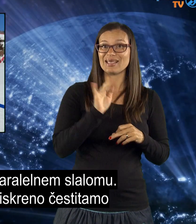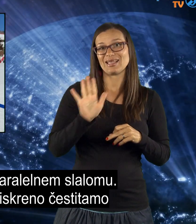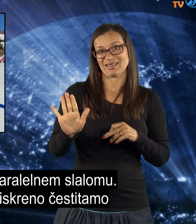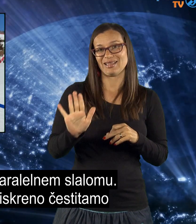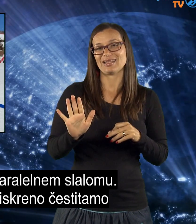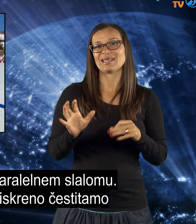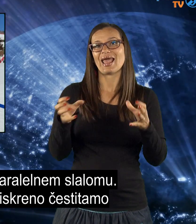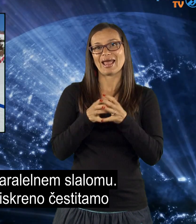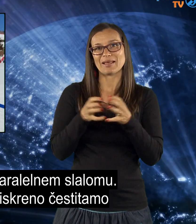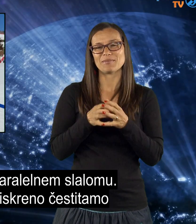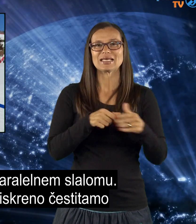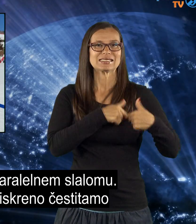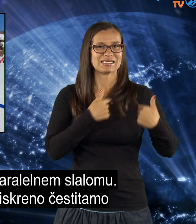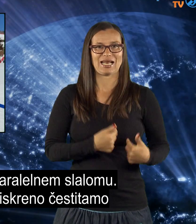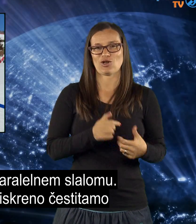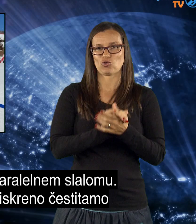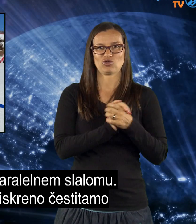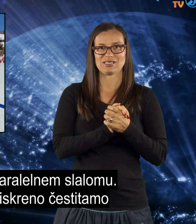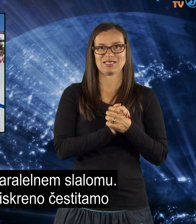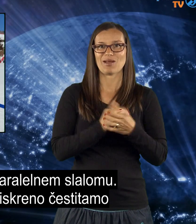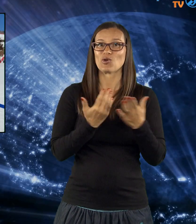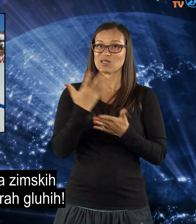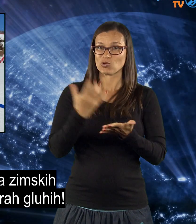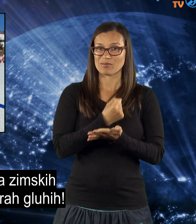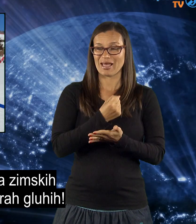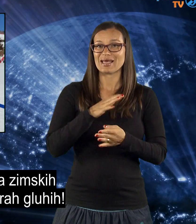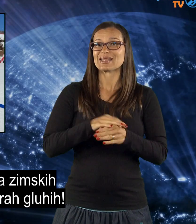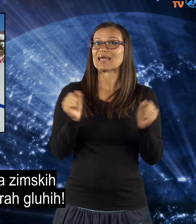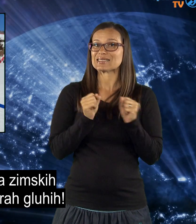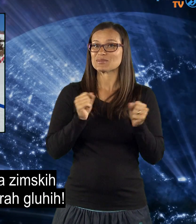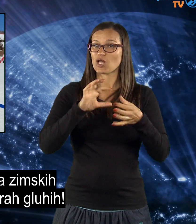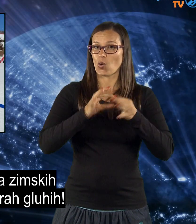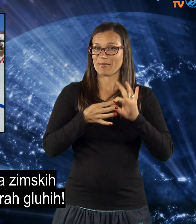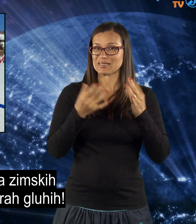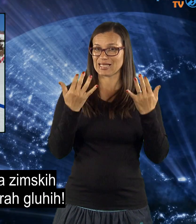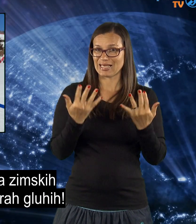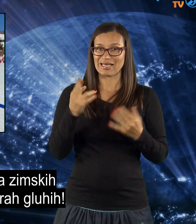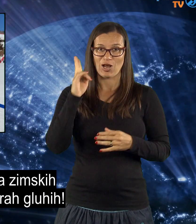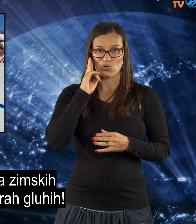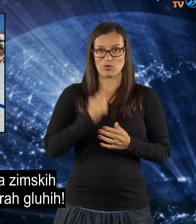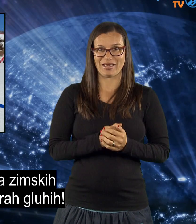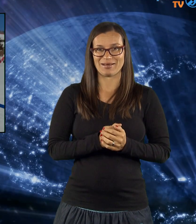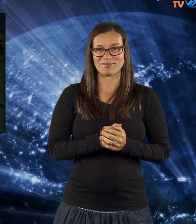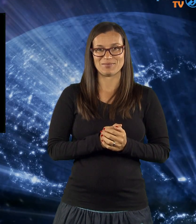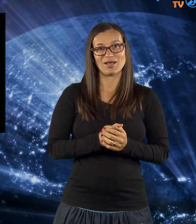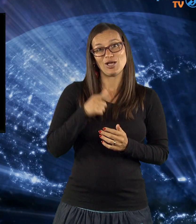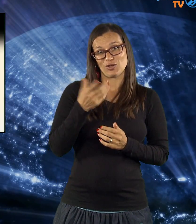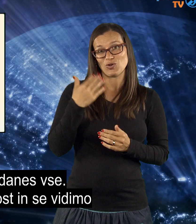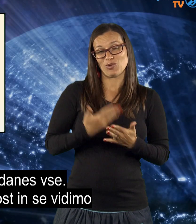Anji in njeni ekipi iskreno čestitamo za uspeh na zimskih olimpijskih igrah gluhih. To je bilo